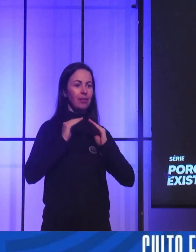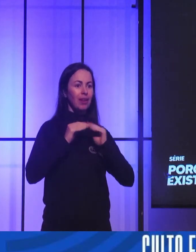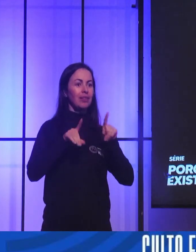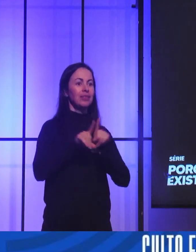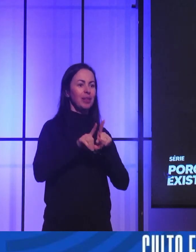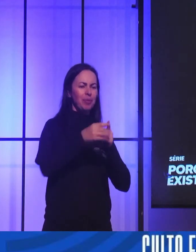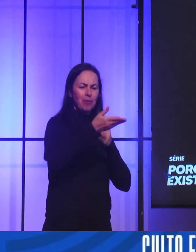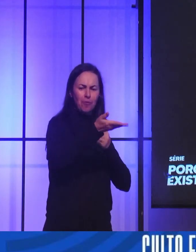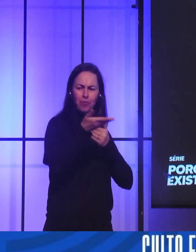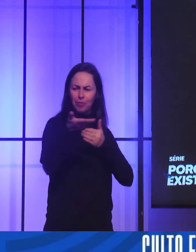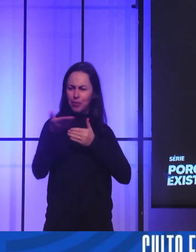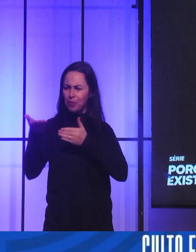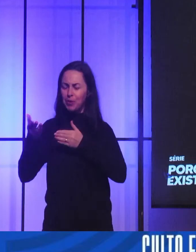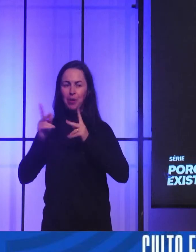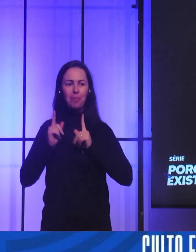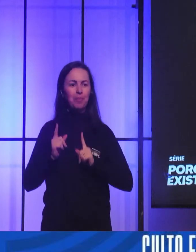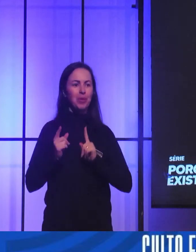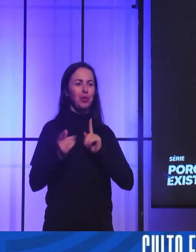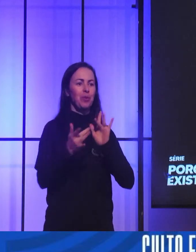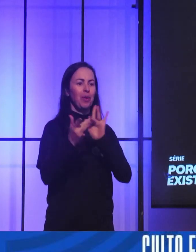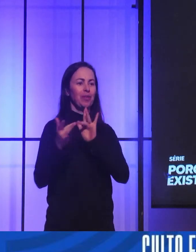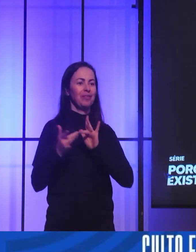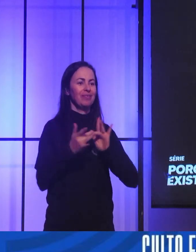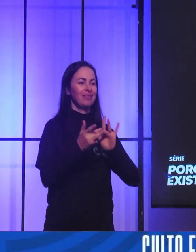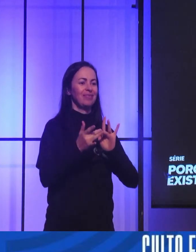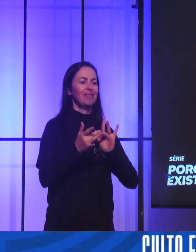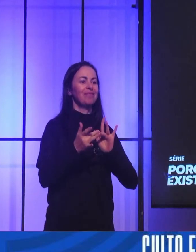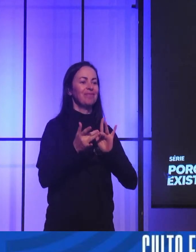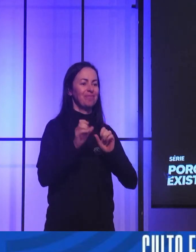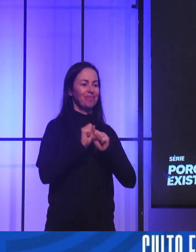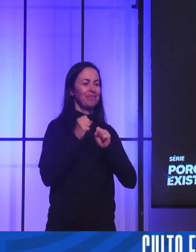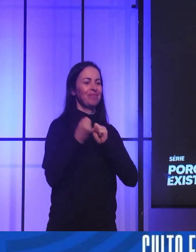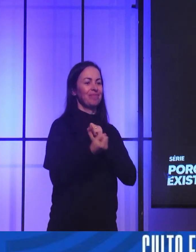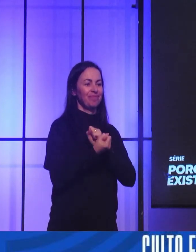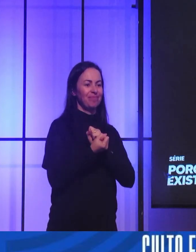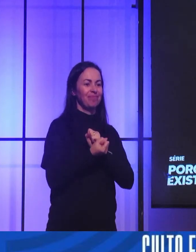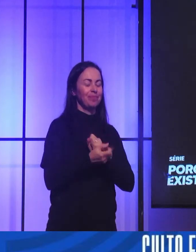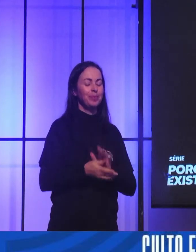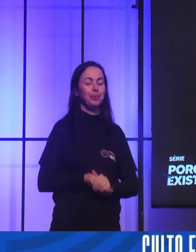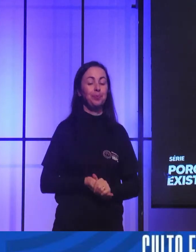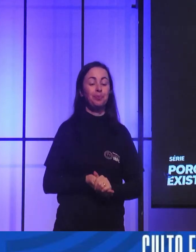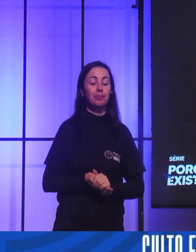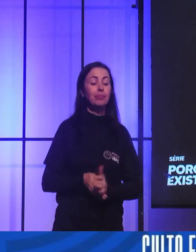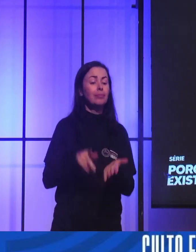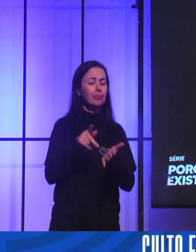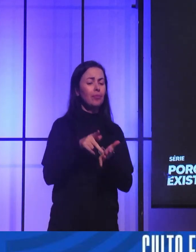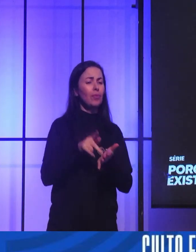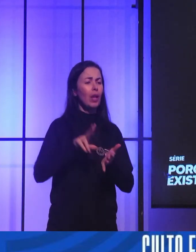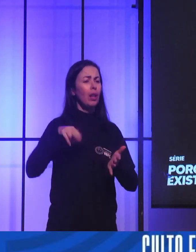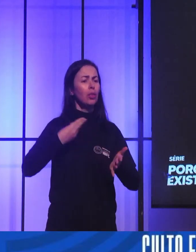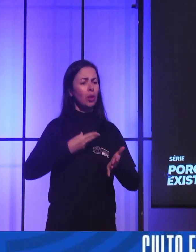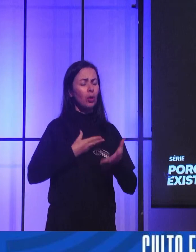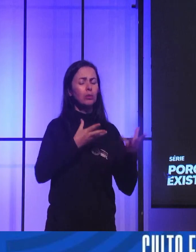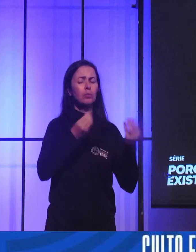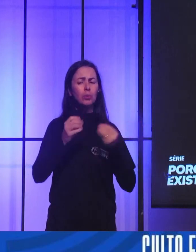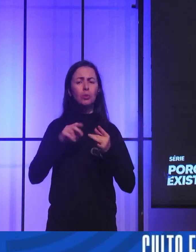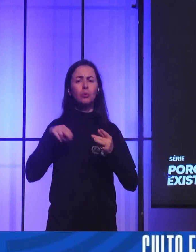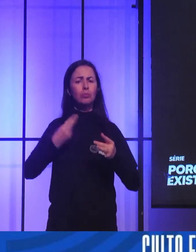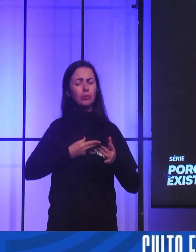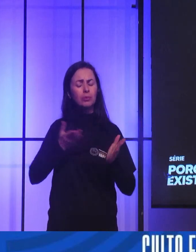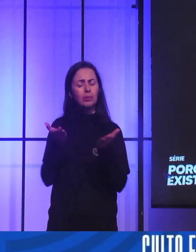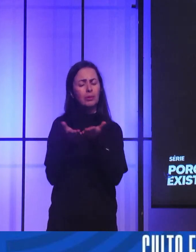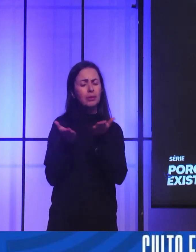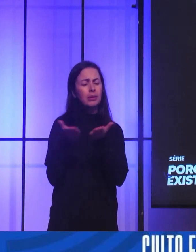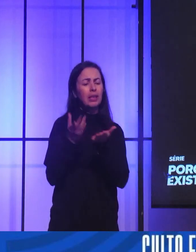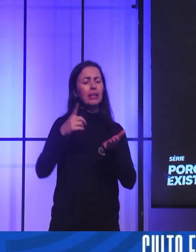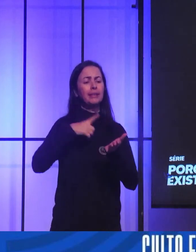que ele podia do seu círculo de influência. A verdade é que muitas vezes nós, como cristãos, temos uma tendência